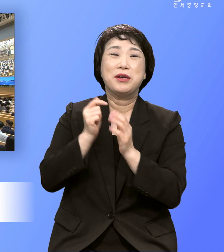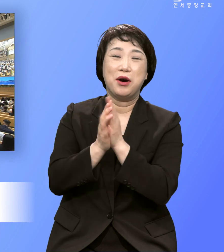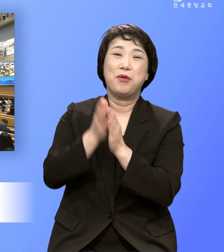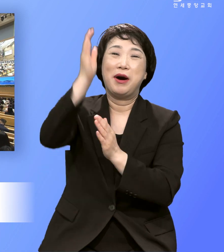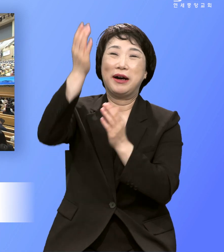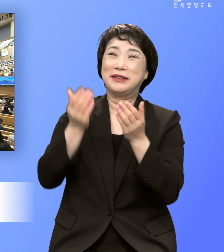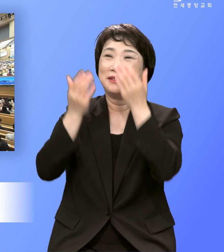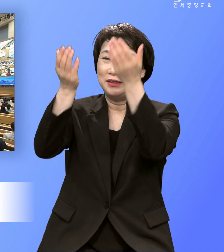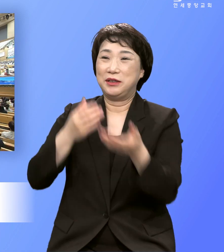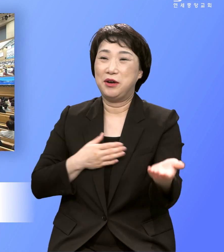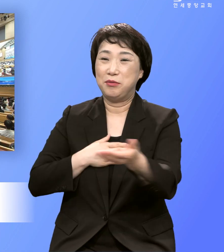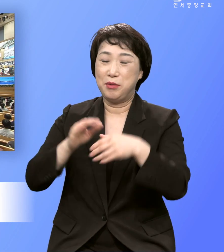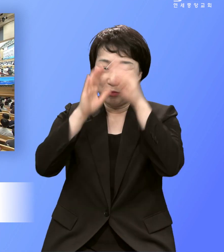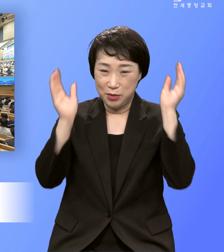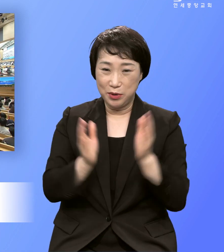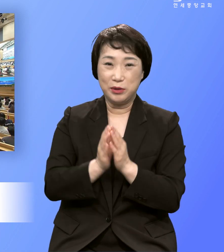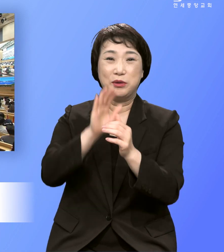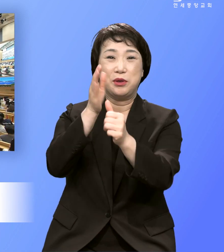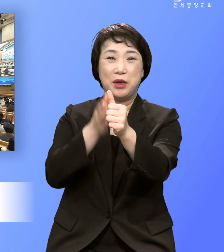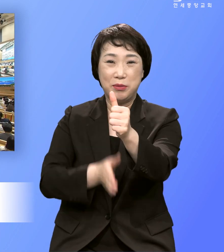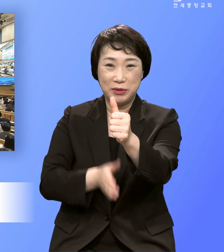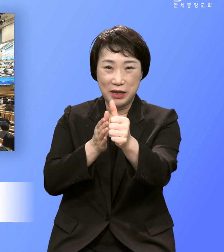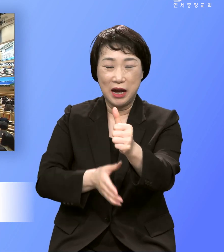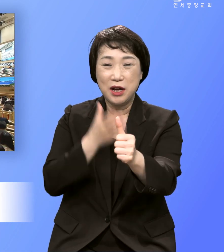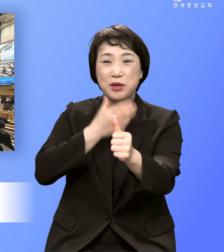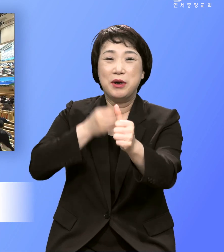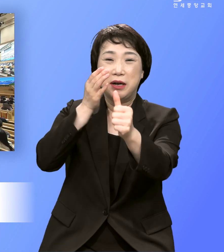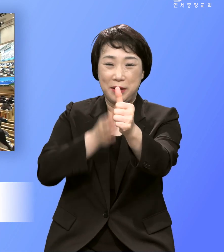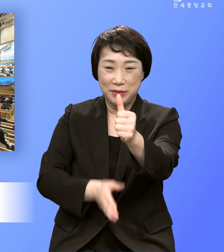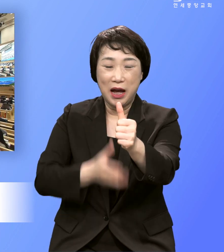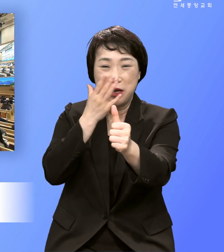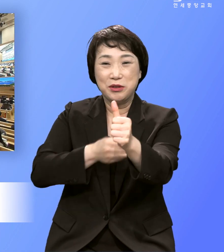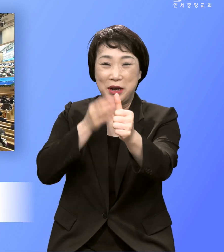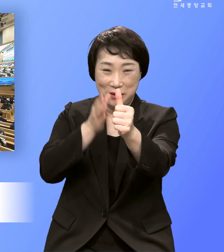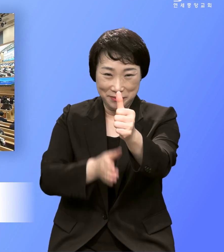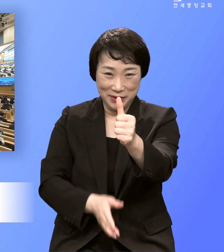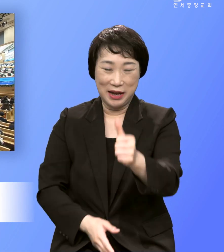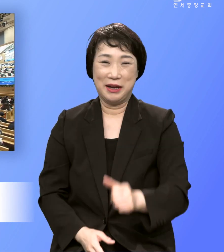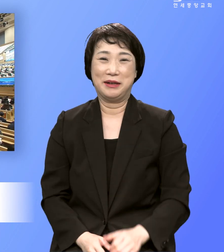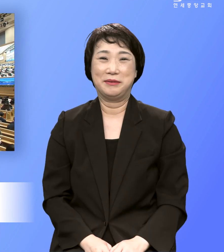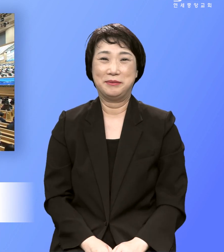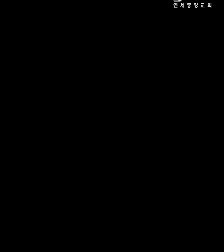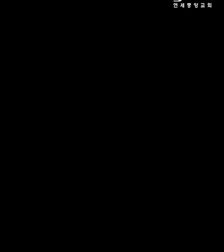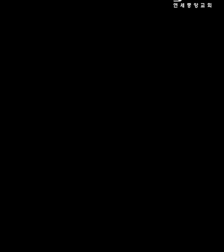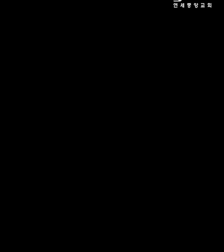하는 우리 모든 성도들 되길 주님의 이름으로 축원합니다. 축원합니다. 네, 감사합니다.